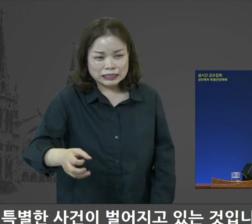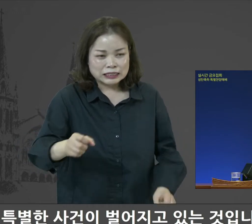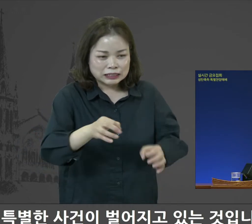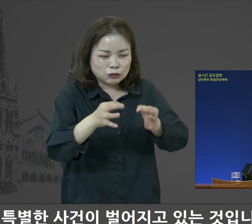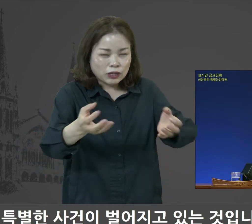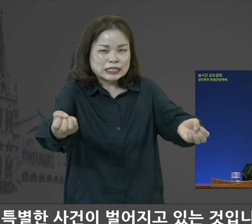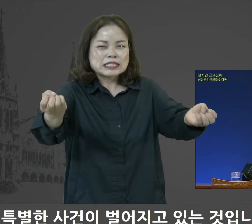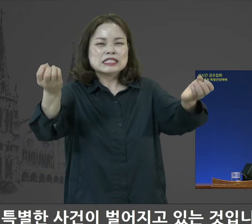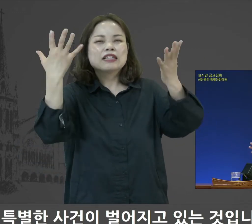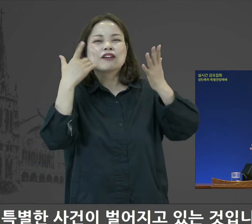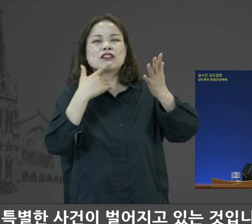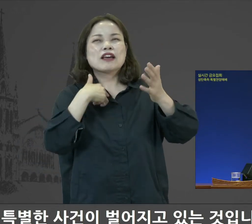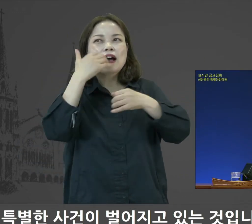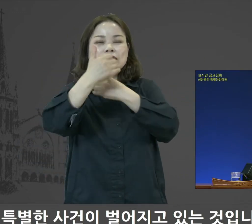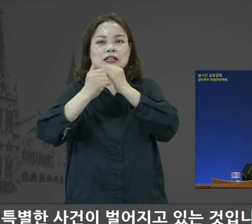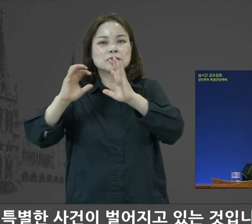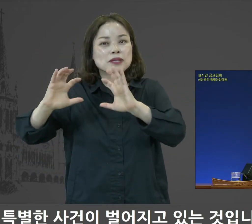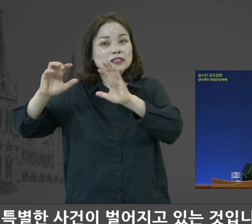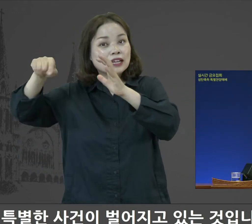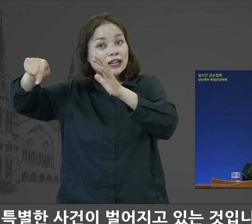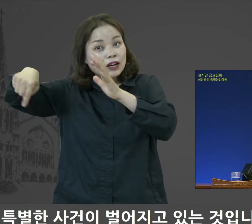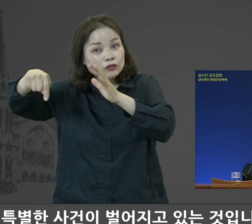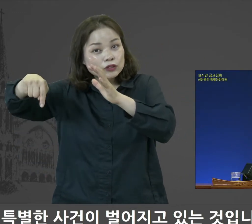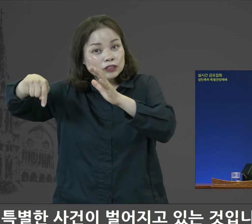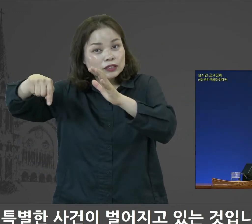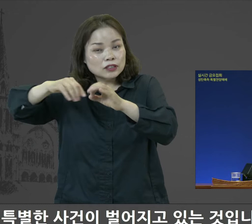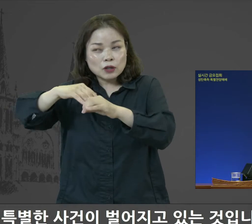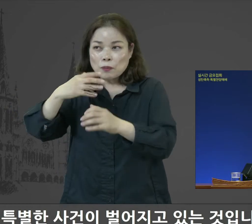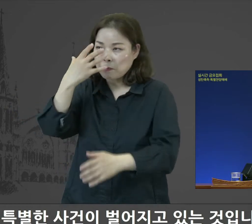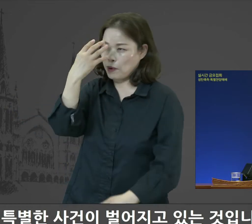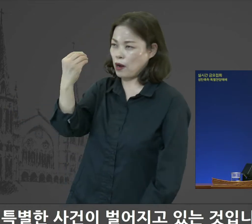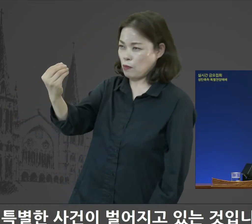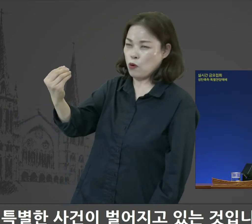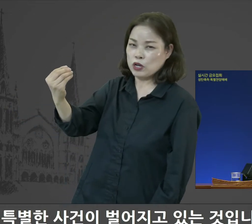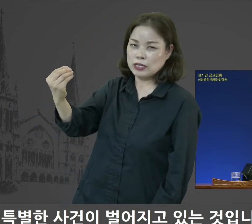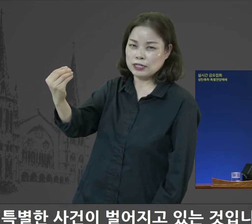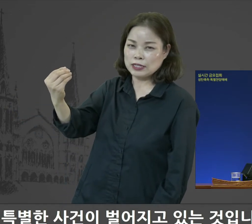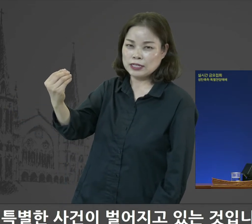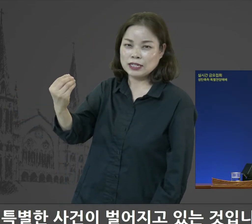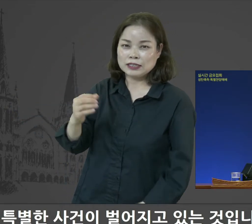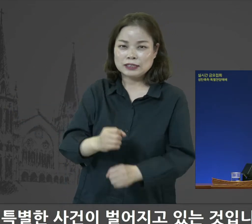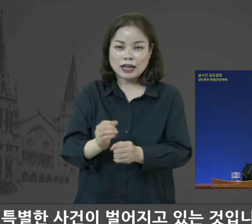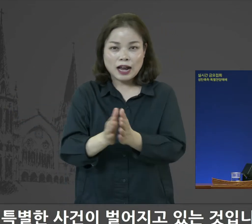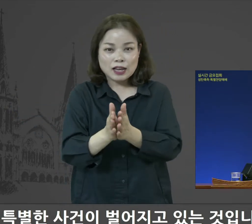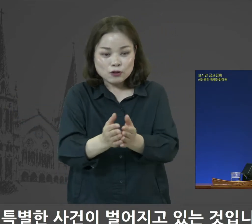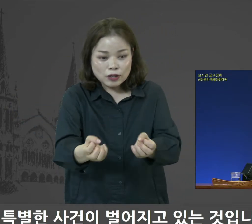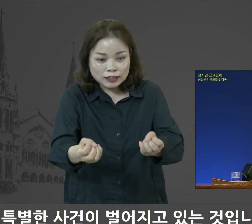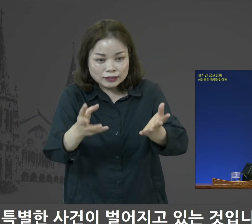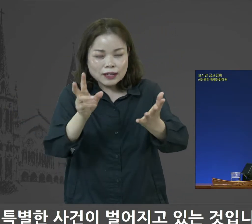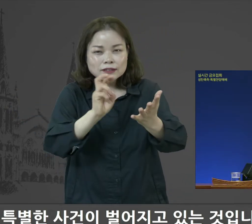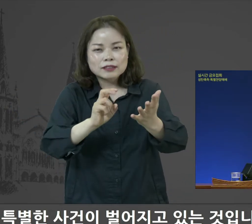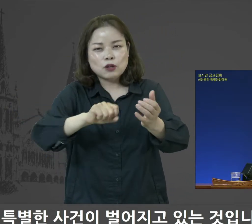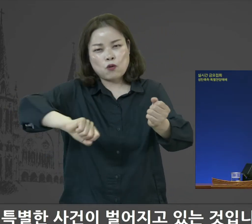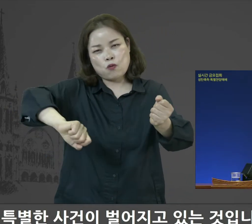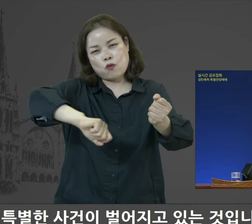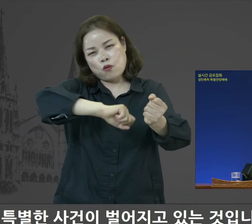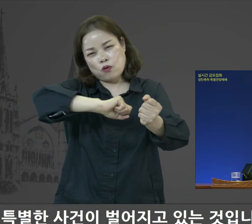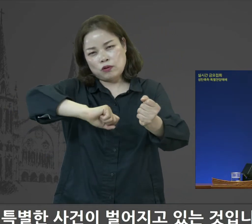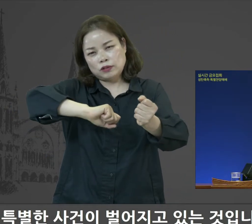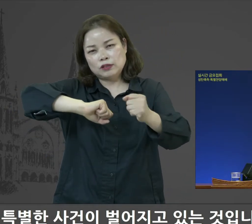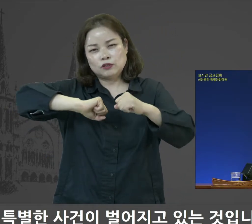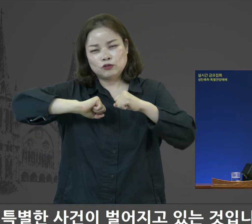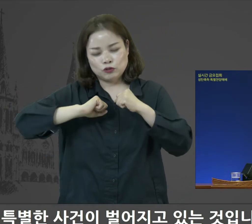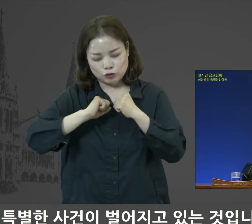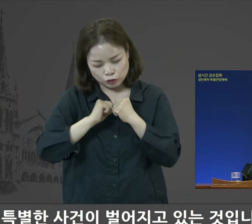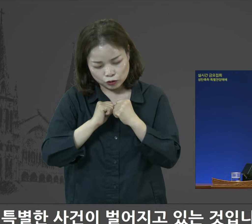잊어버렸던 그런 하나님의 세계가 우리 가운데 펼쳐질 수 있기를, 그렇기 위해서 할렐루야 찬양대 오케스트라가 그 일에 수종 둘 수